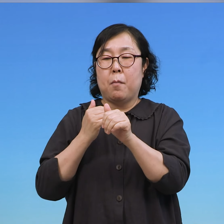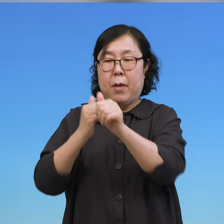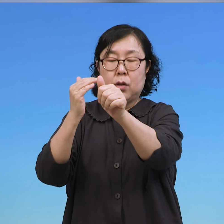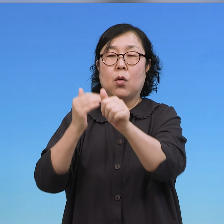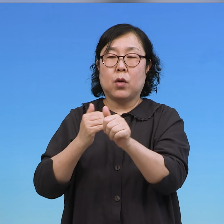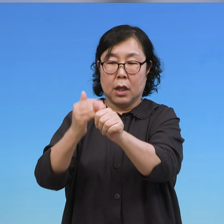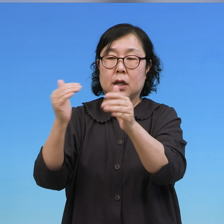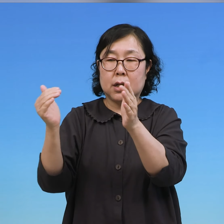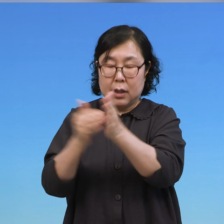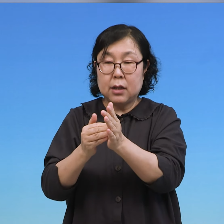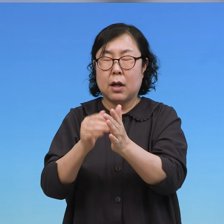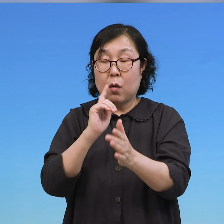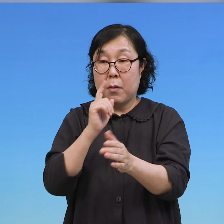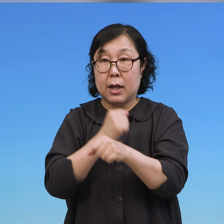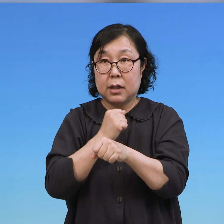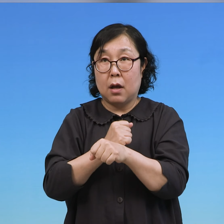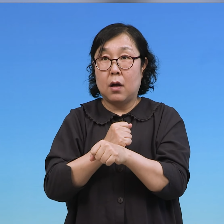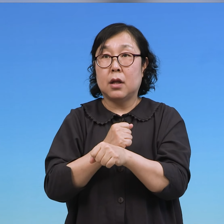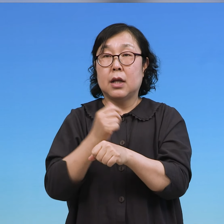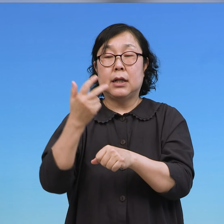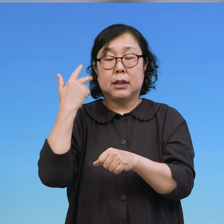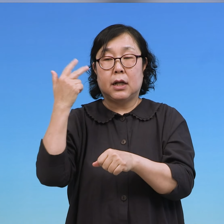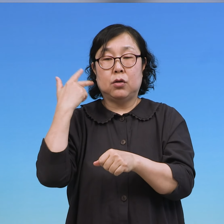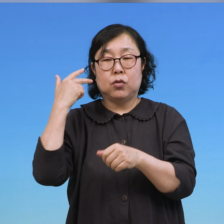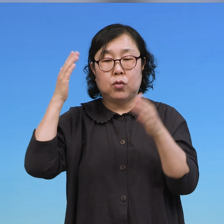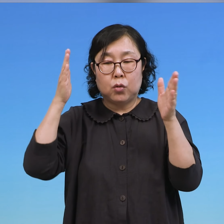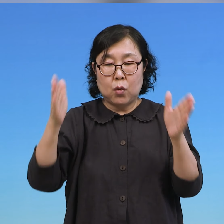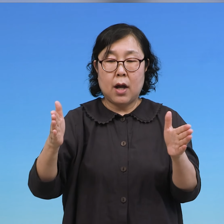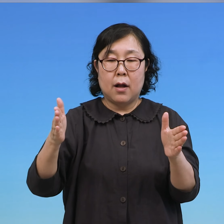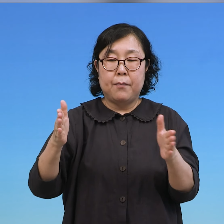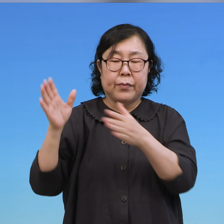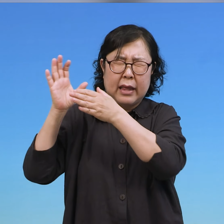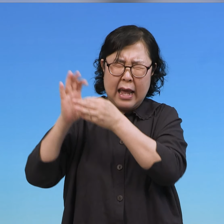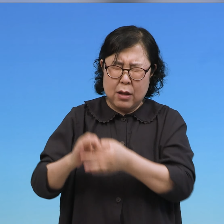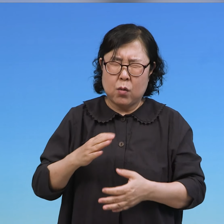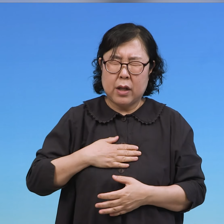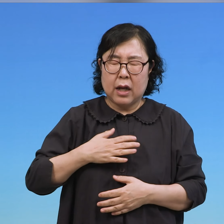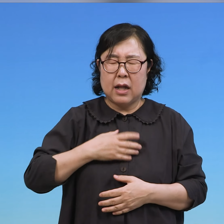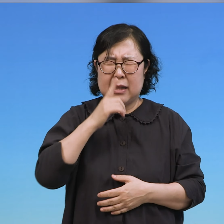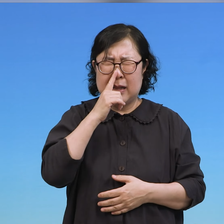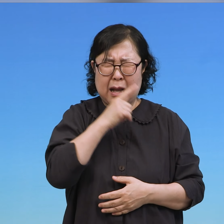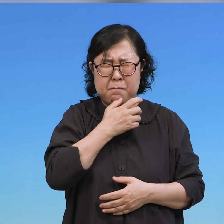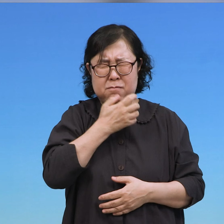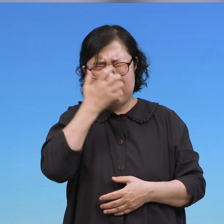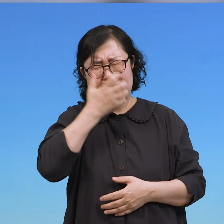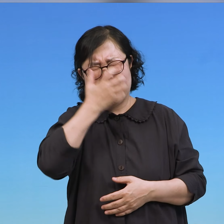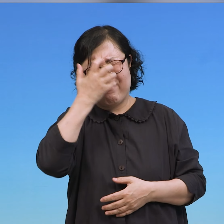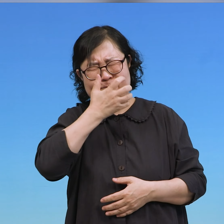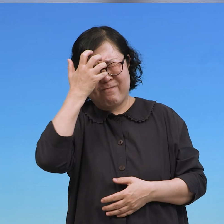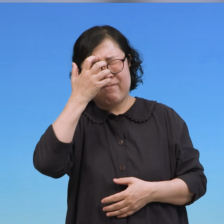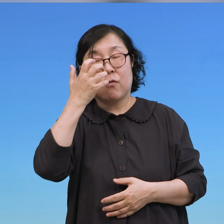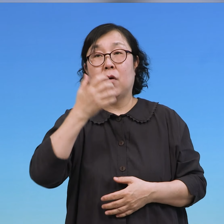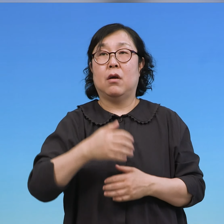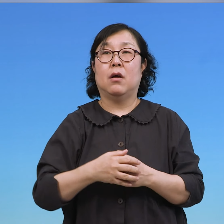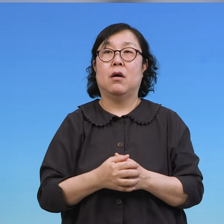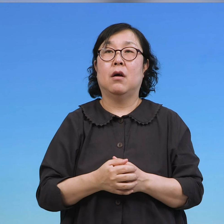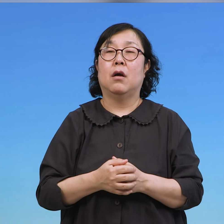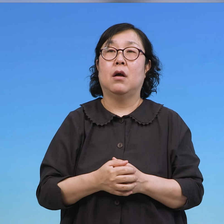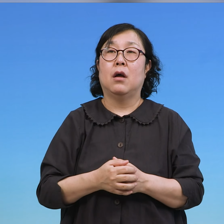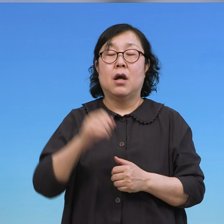기쁘기만 하겠습니까? 그리고는요, 지난주 내내 제가 자꾸 악몽을 꿔요. 자꾸 악몽을